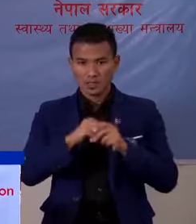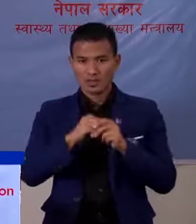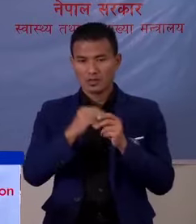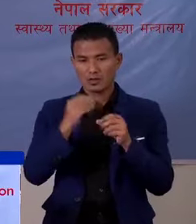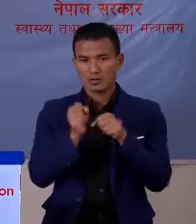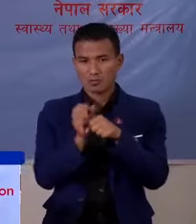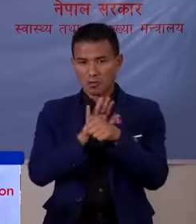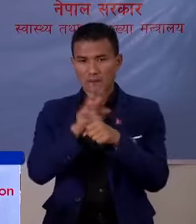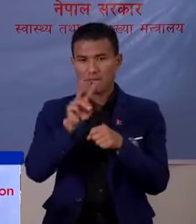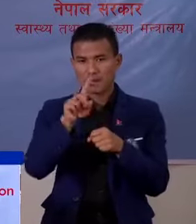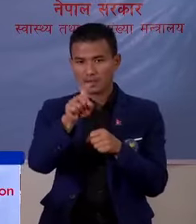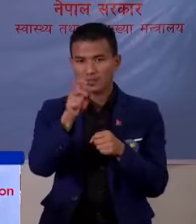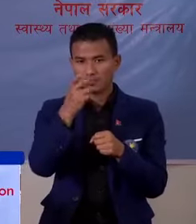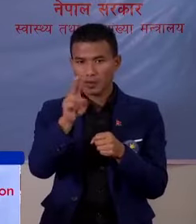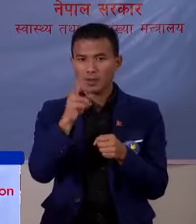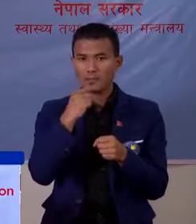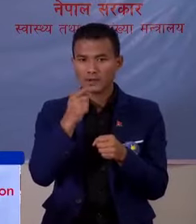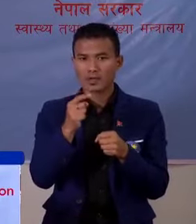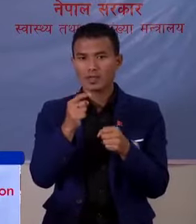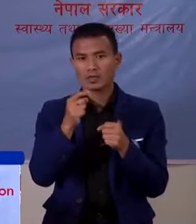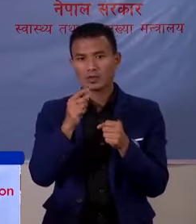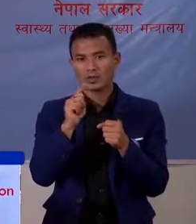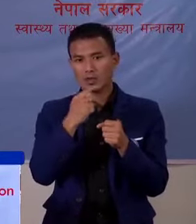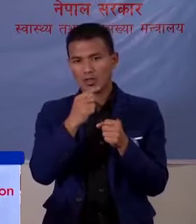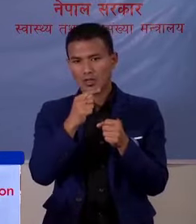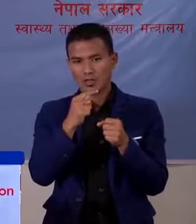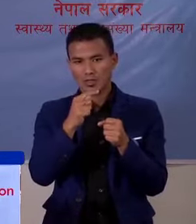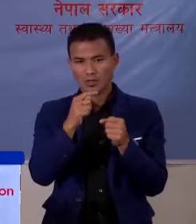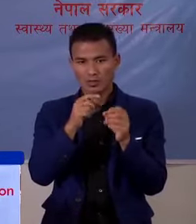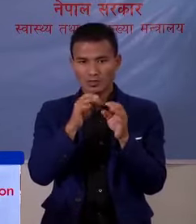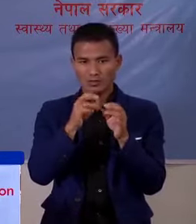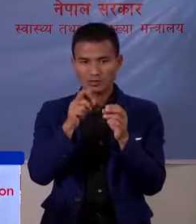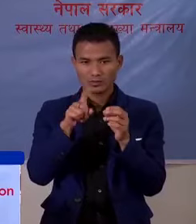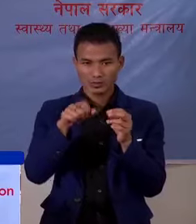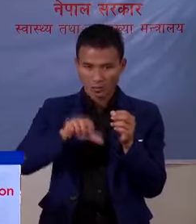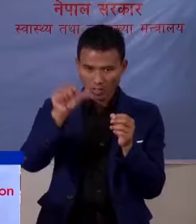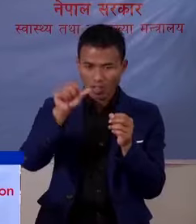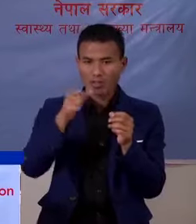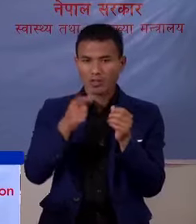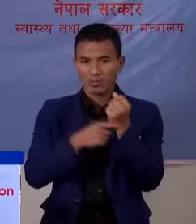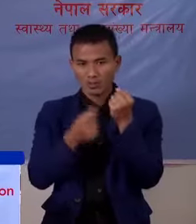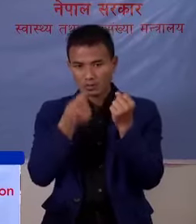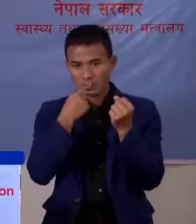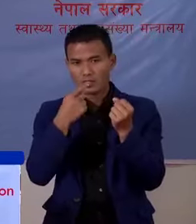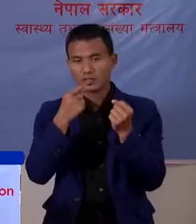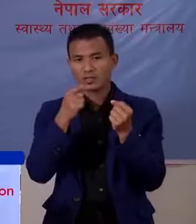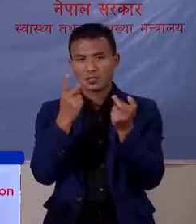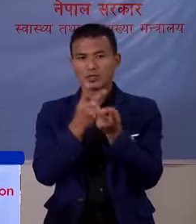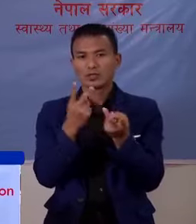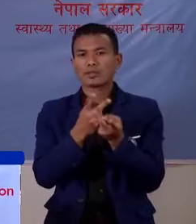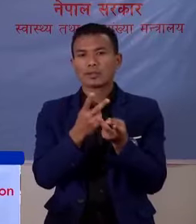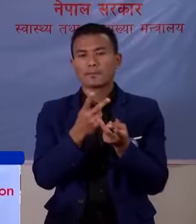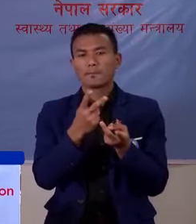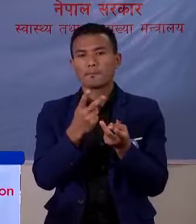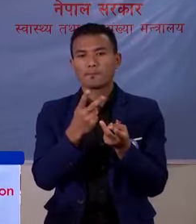गरिसकेपछि अल्कोहल, कुनै ब्लिच, कीटनाशक झोल, क्लोरिन जस्ता